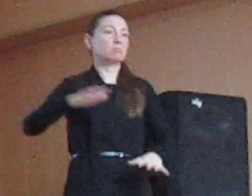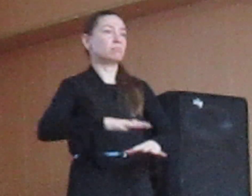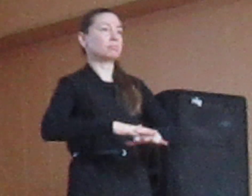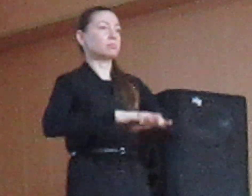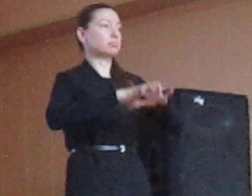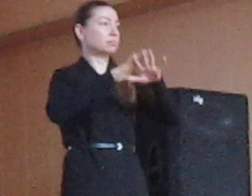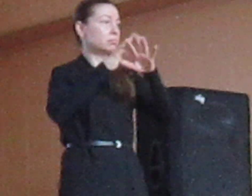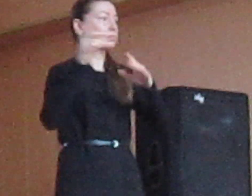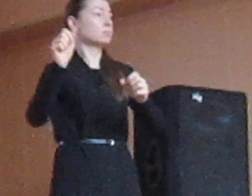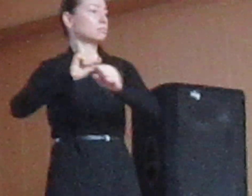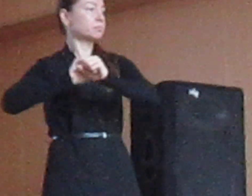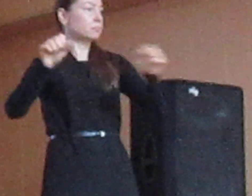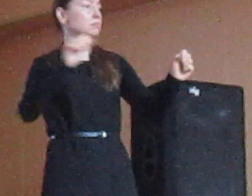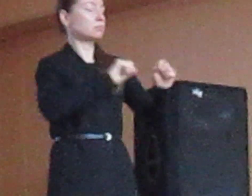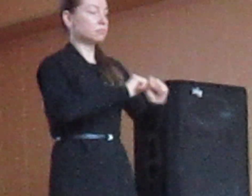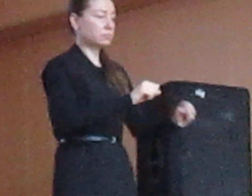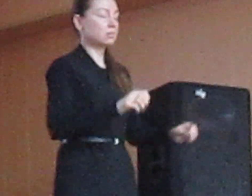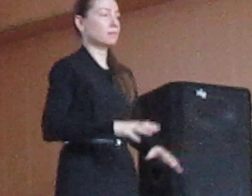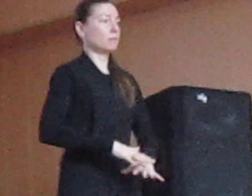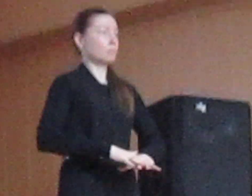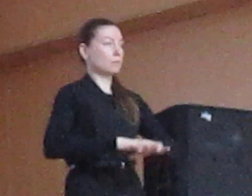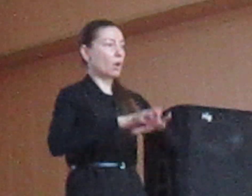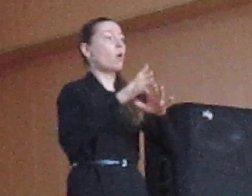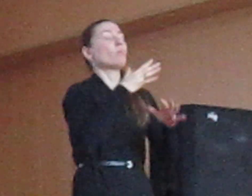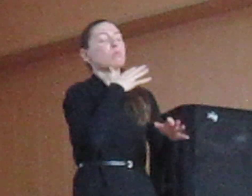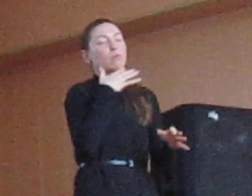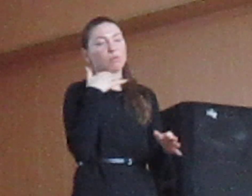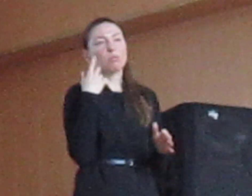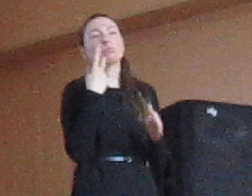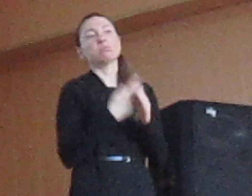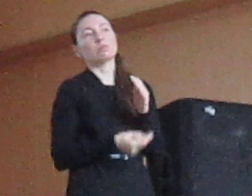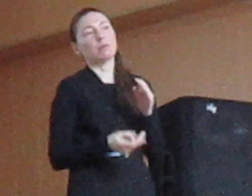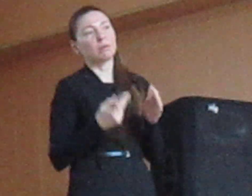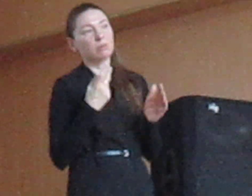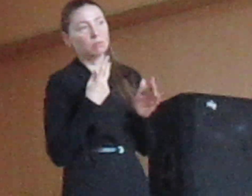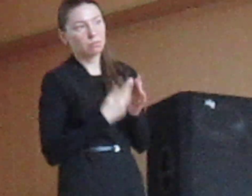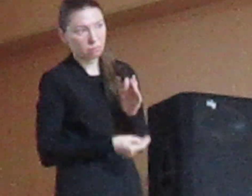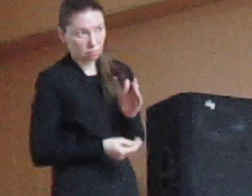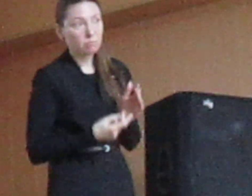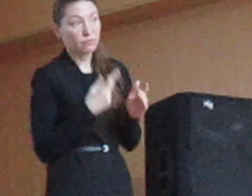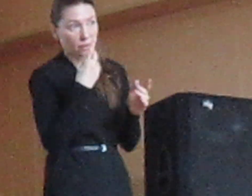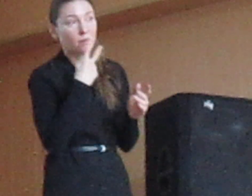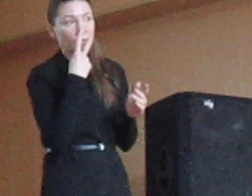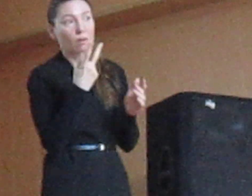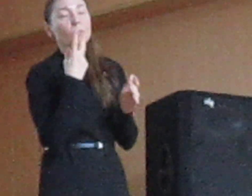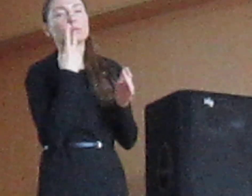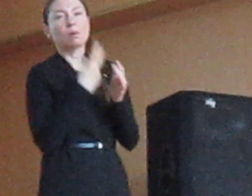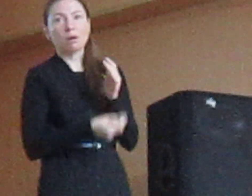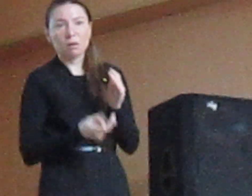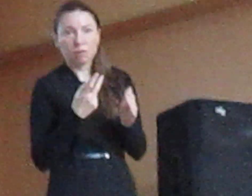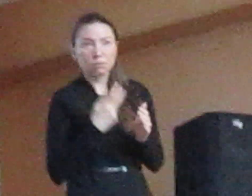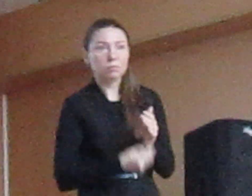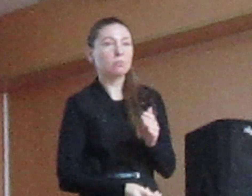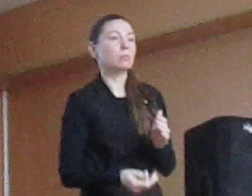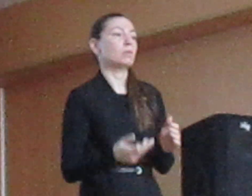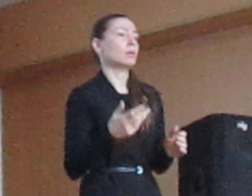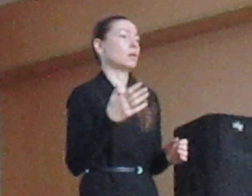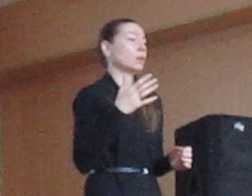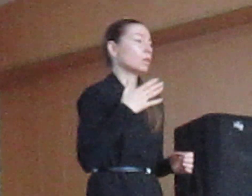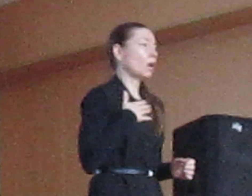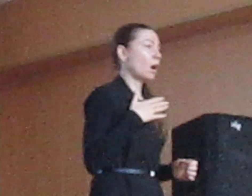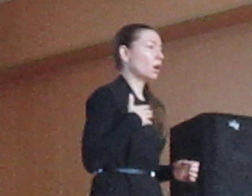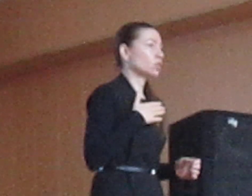конечно. Ну, успела, конечно, часть людей выйти оттуда. Там интересно было, и наши выходили вместе с